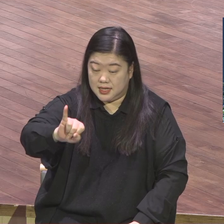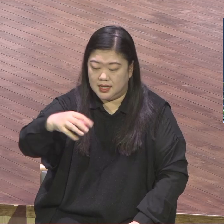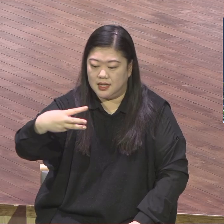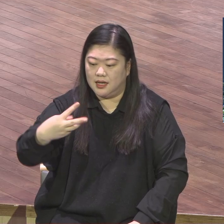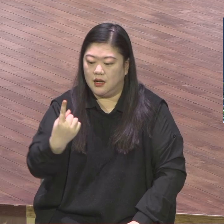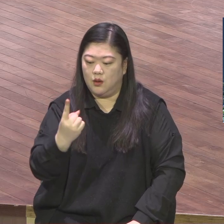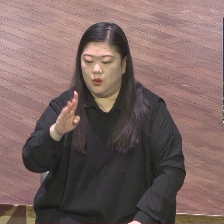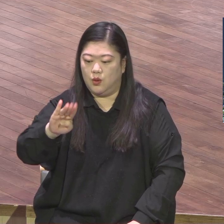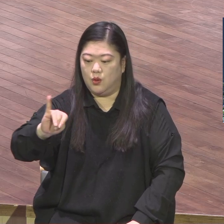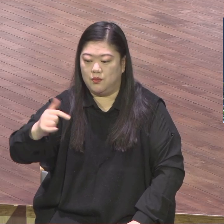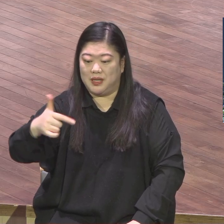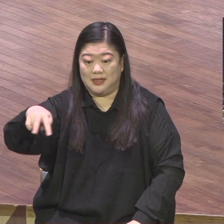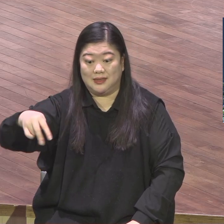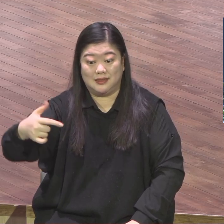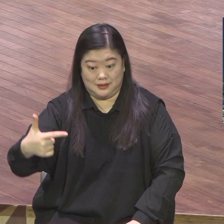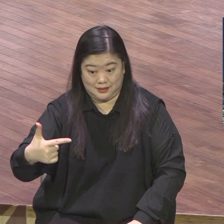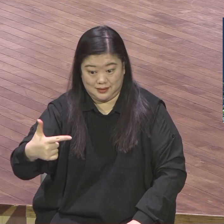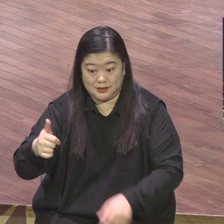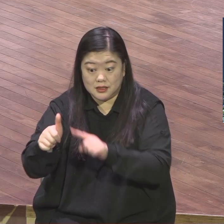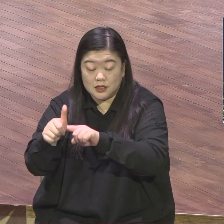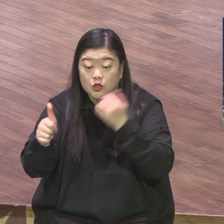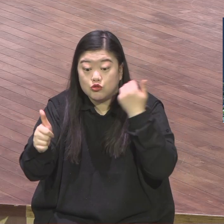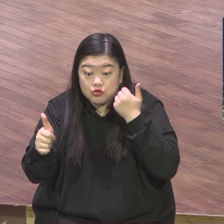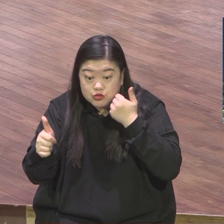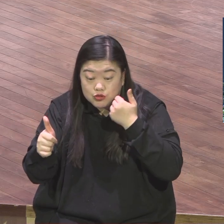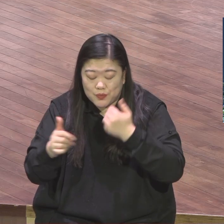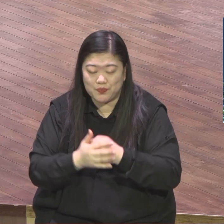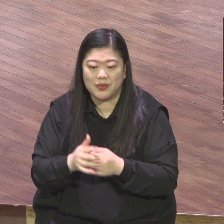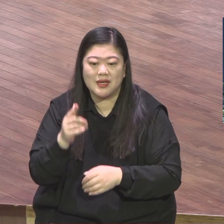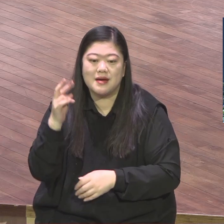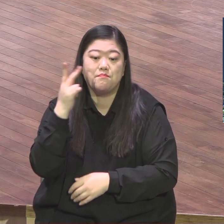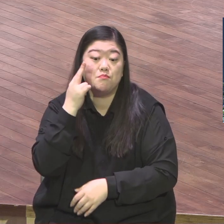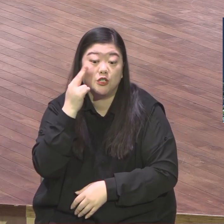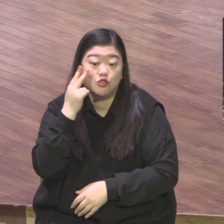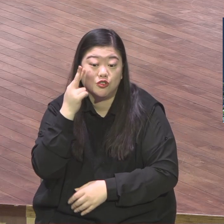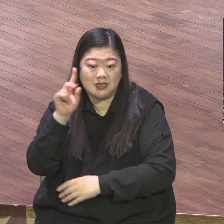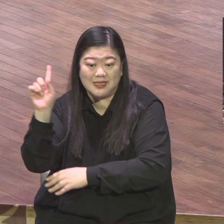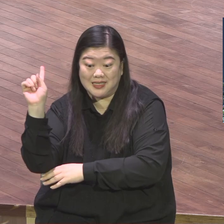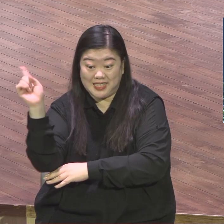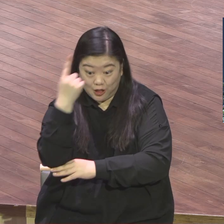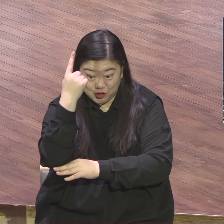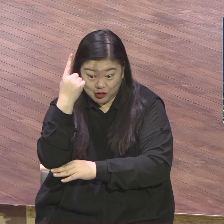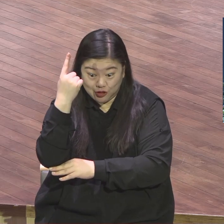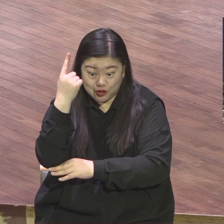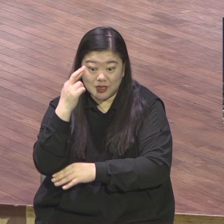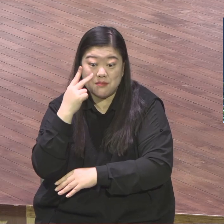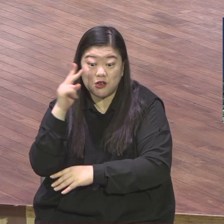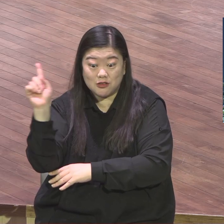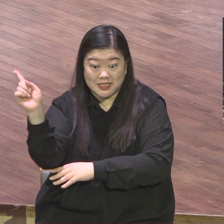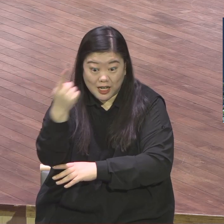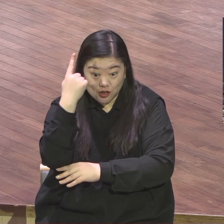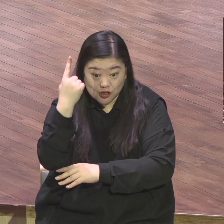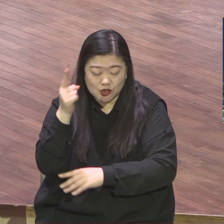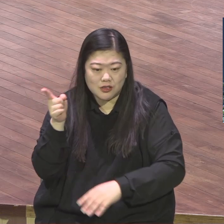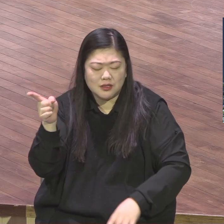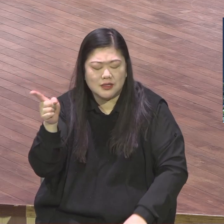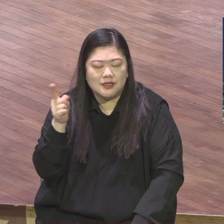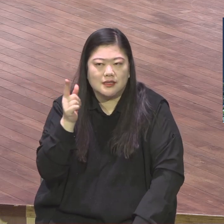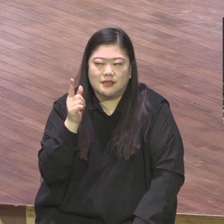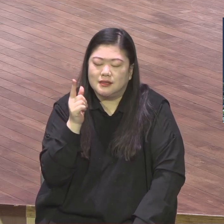메이저리그의 최초의 흑인 선수예요 흑인 선수 지금은 흑인 프로 선수들이 야구뿐만